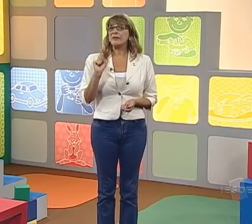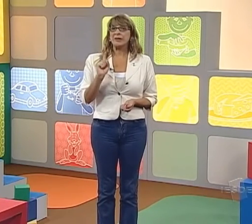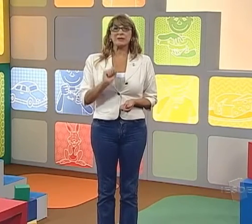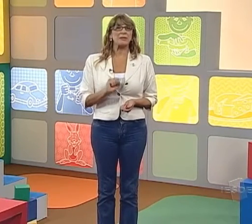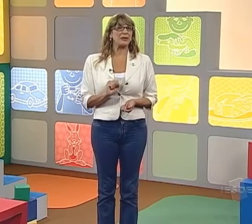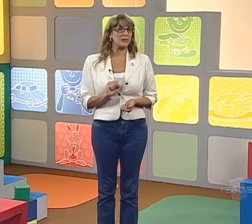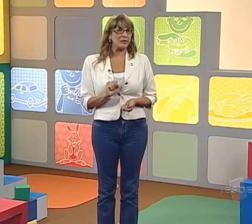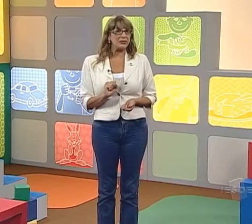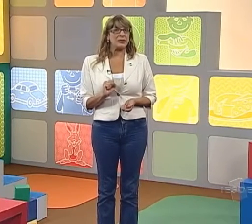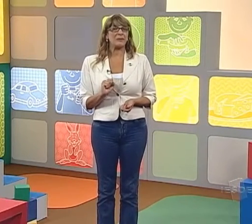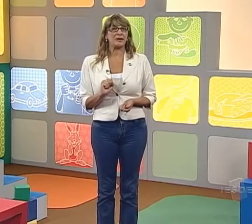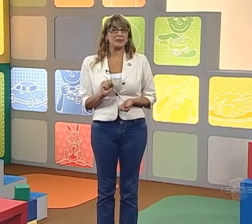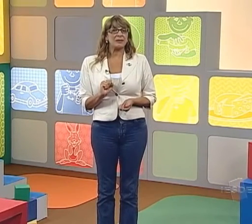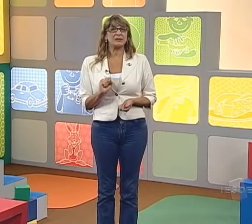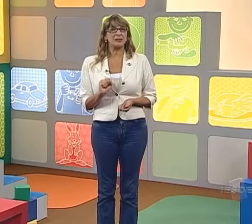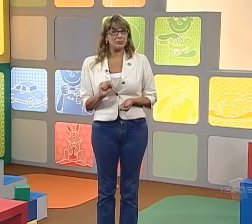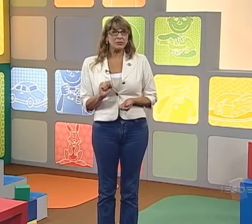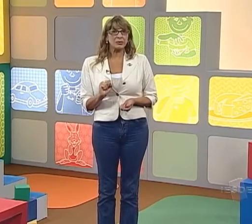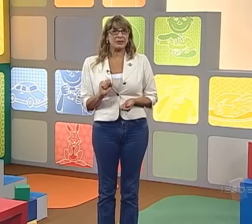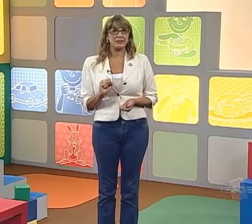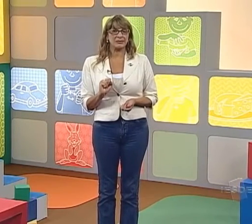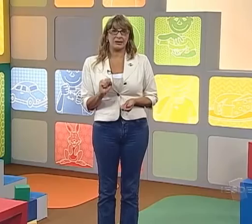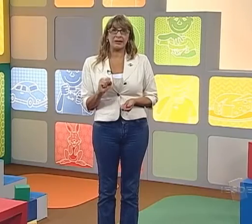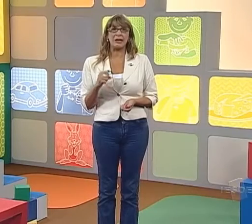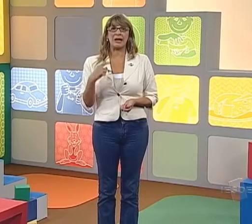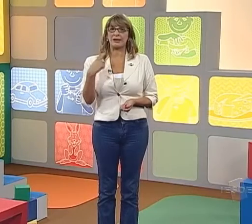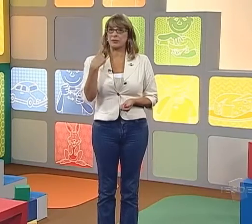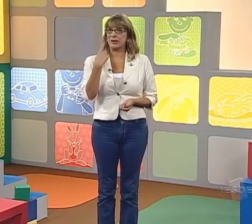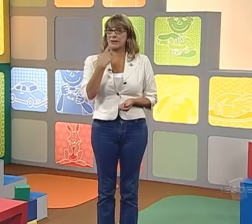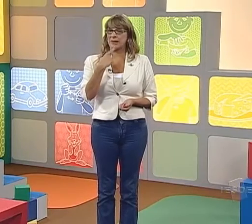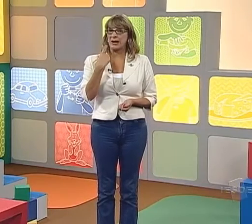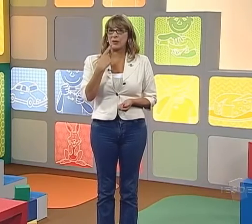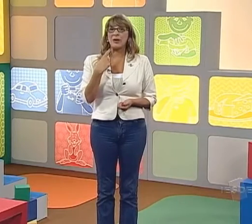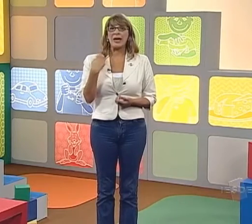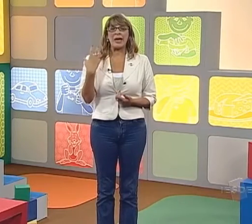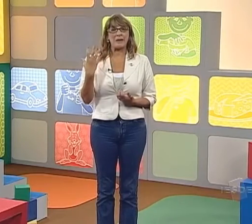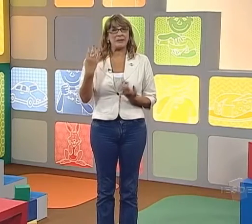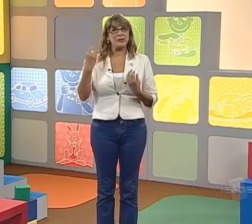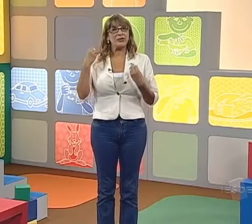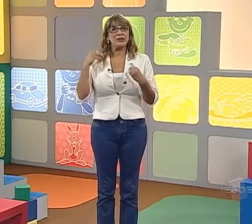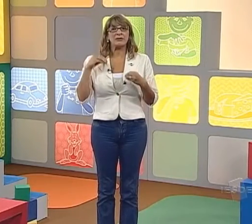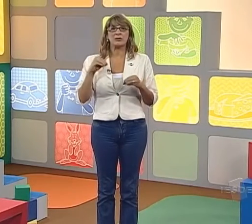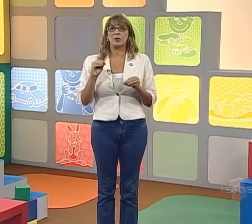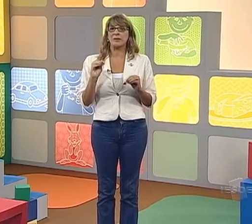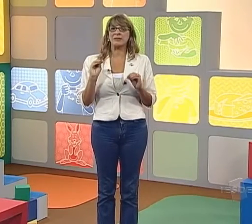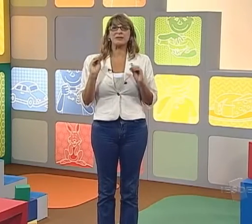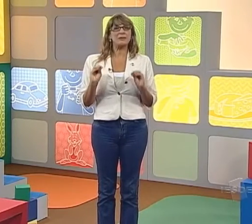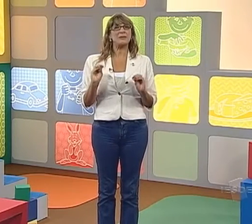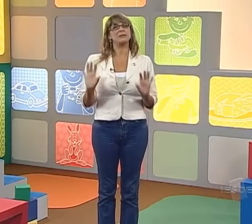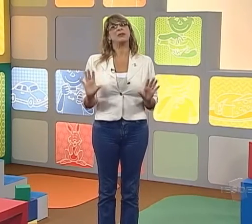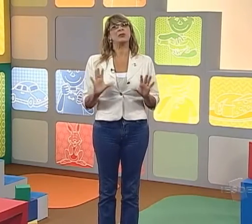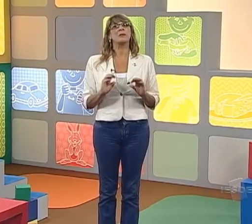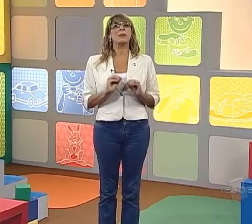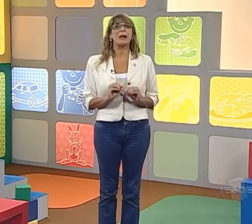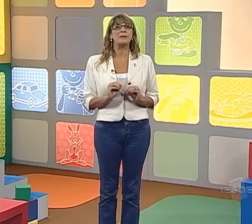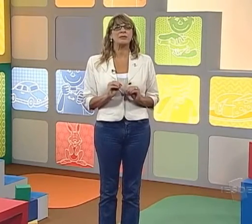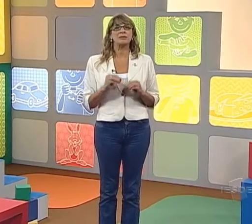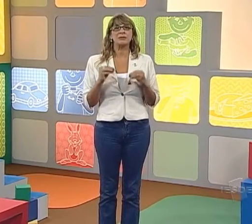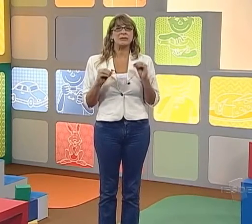é facilmente aprendida pelas crianças surdas. A leitura labial é aprendida visualmente simplesmente como lábios